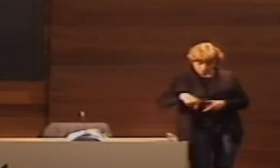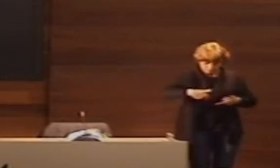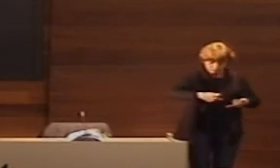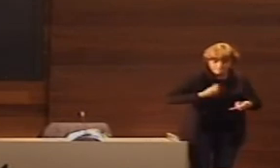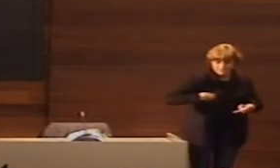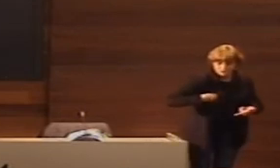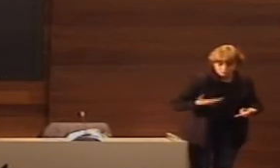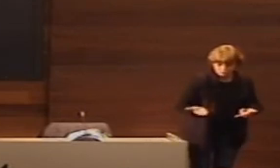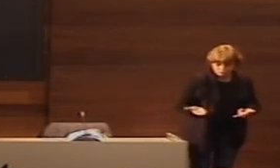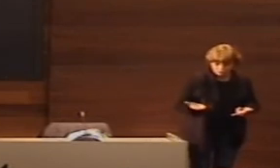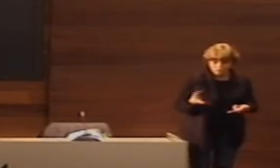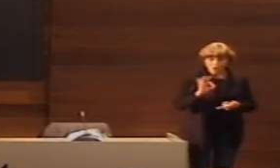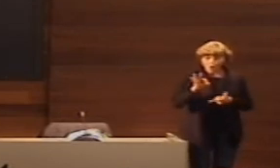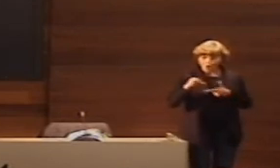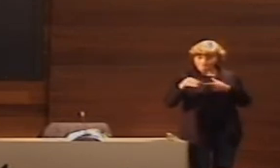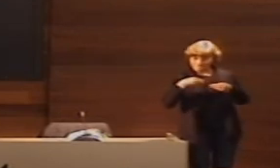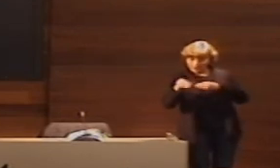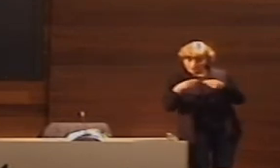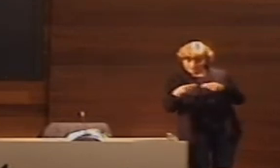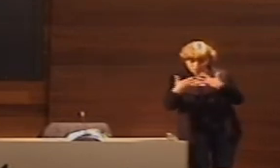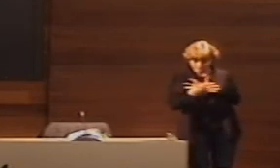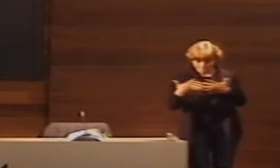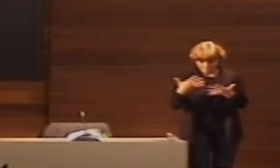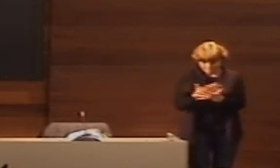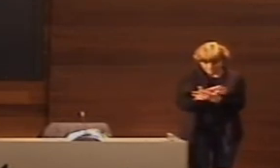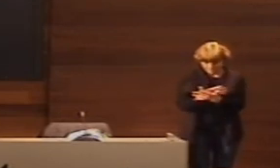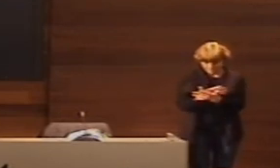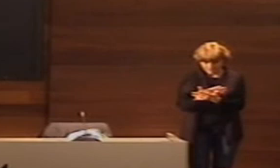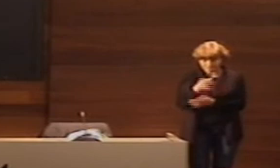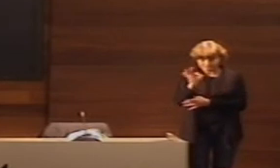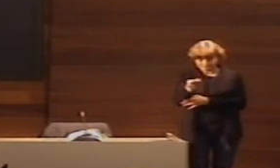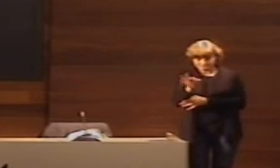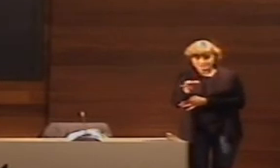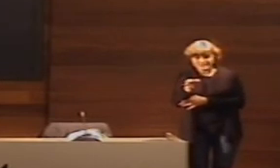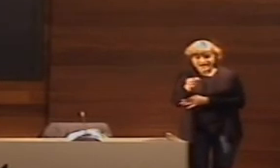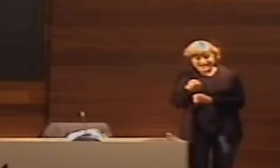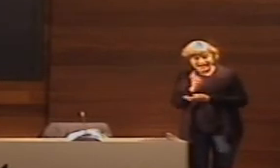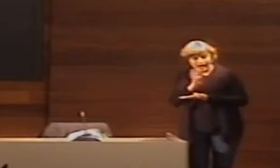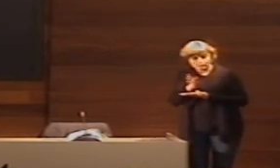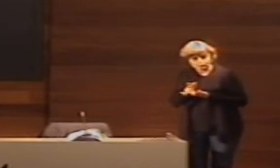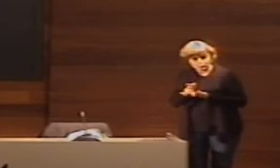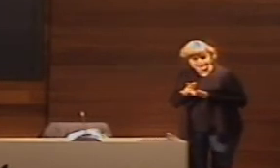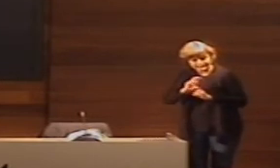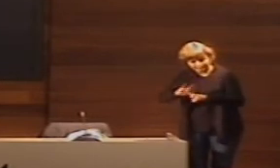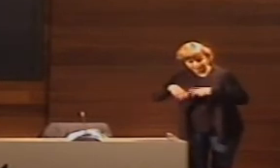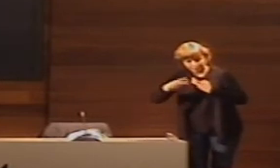Un residuo que por lo general, aún siendo súper rico en materiales reciclables, envases sobre todo,